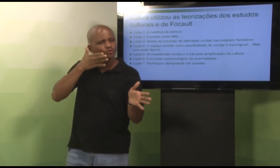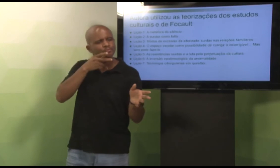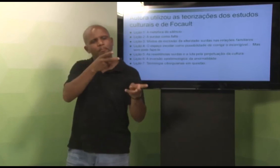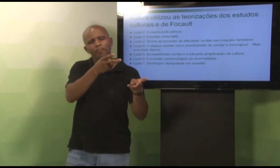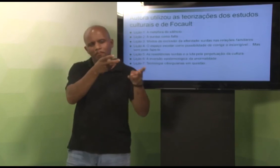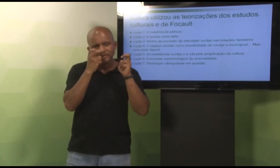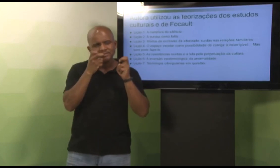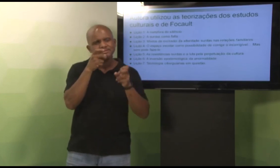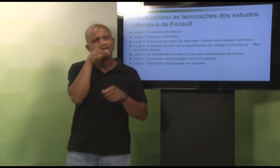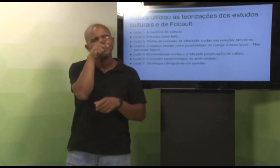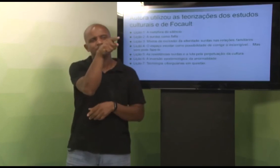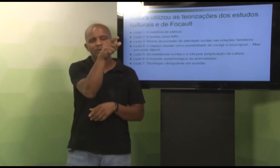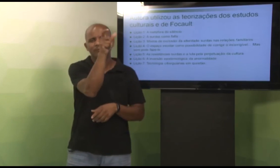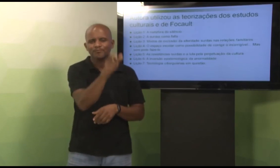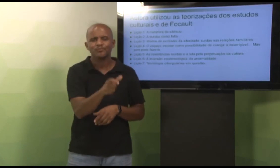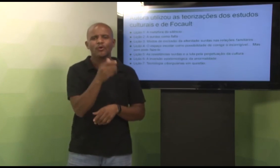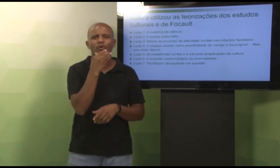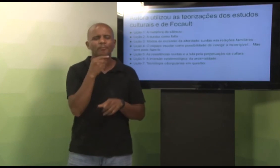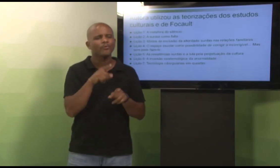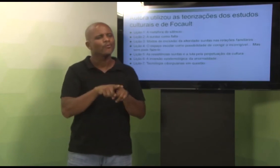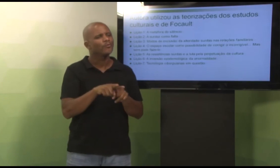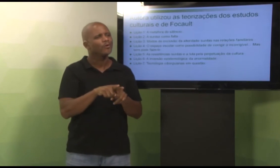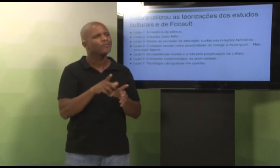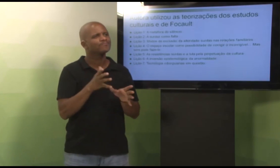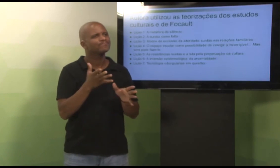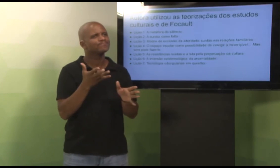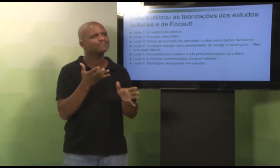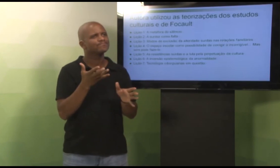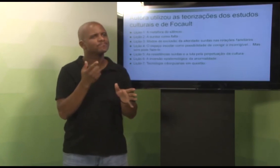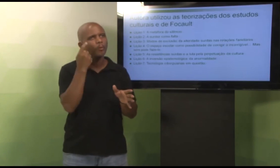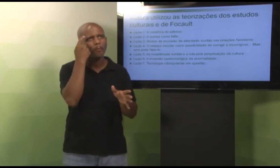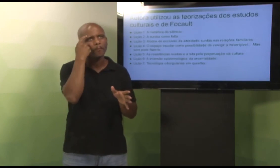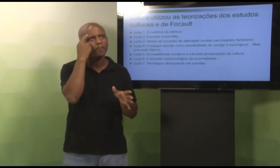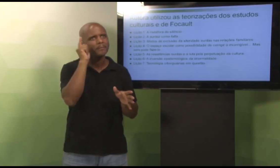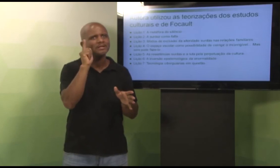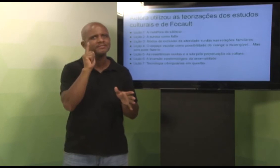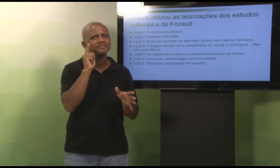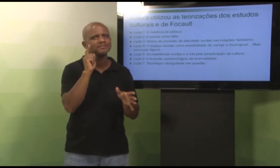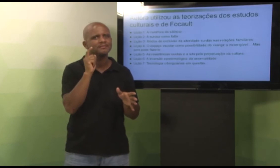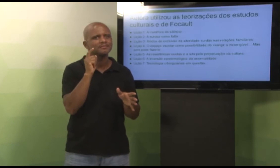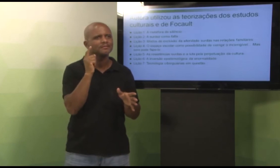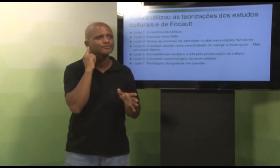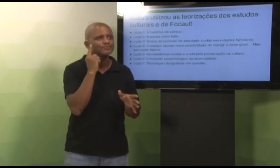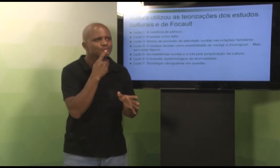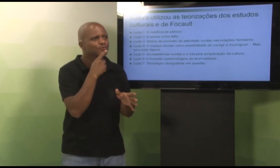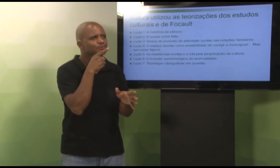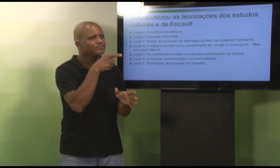discurso. Esse homem, ele, na verdade, ele não pensou ali na importância do ser